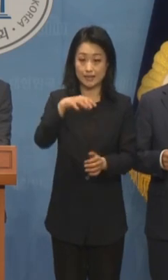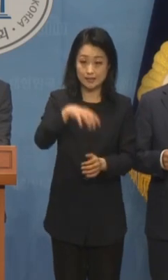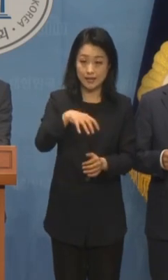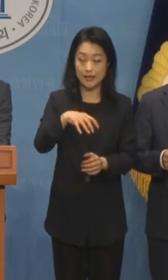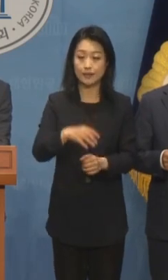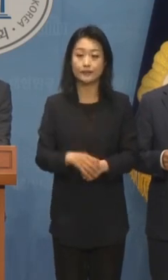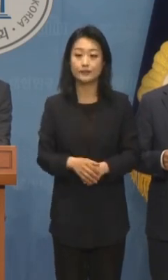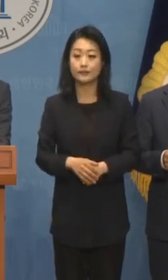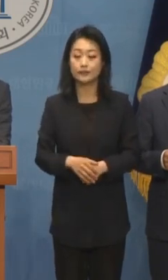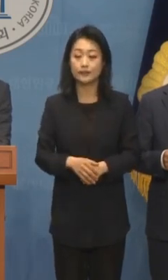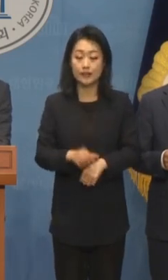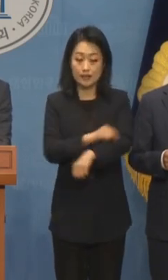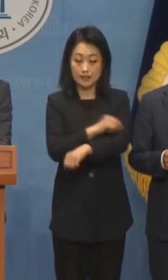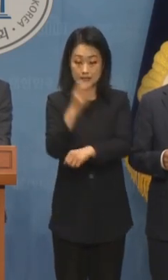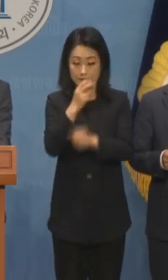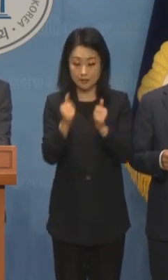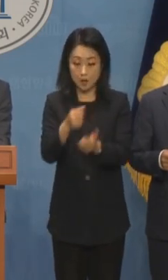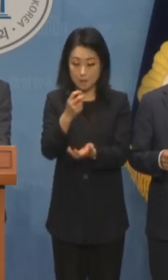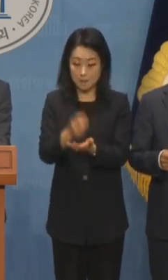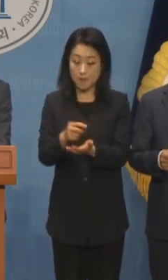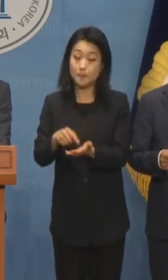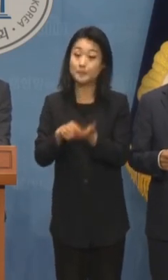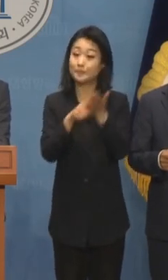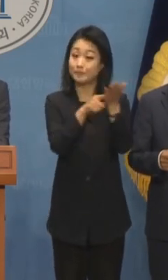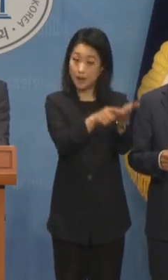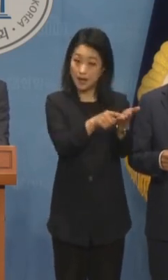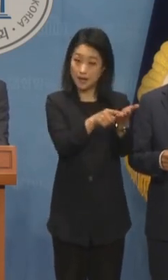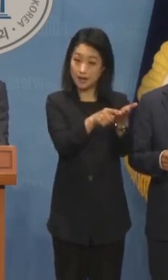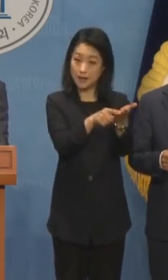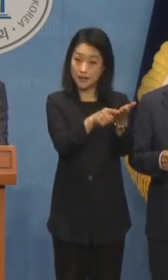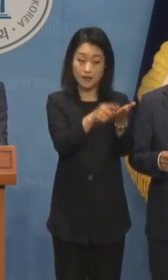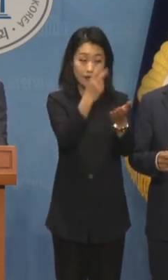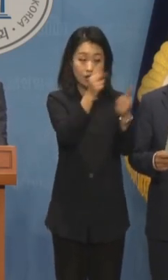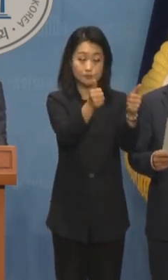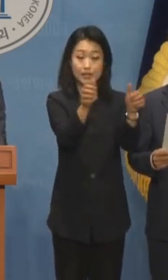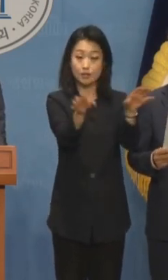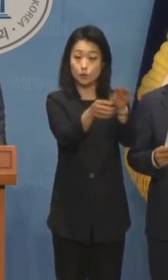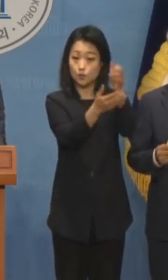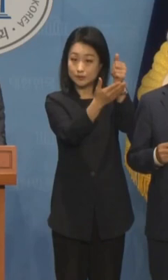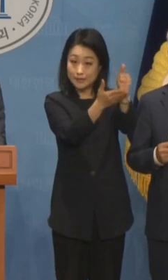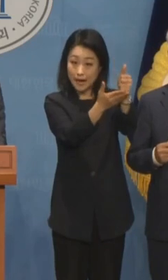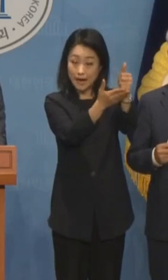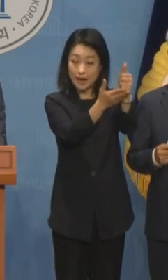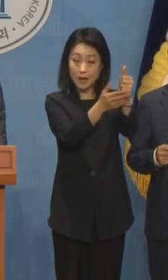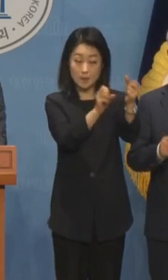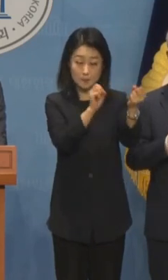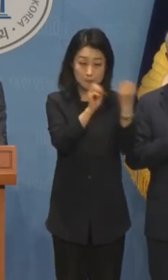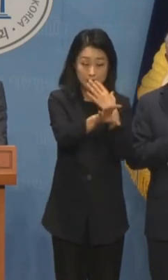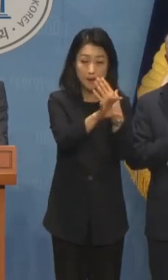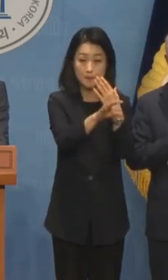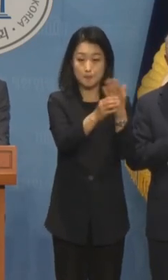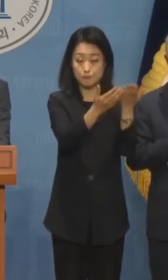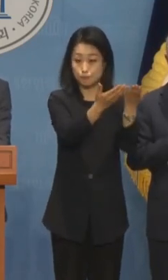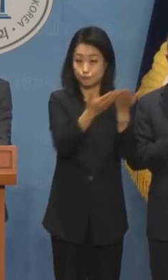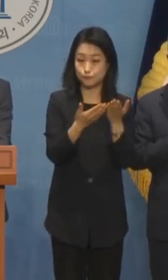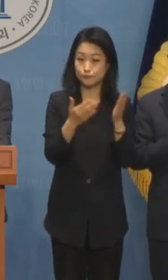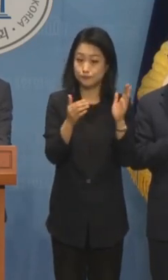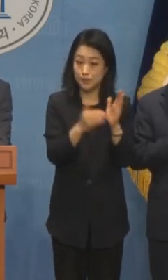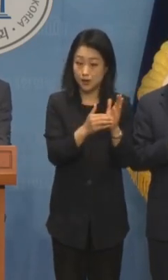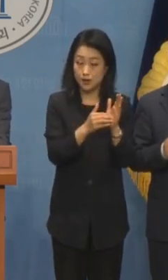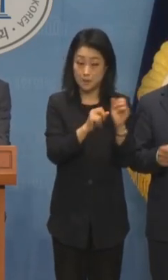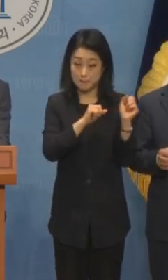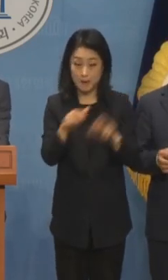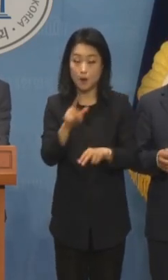조작 특검법을 두고 윤석열 검찰 정권의 검찰총장이 신속하게 반응했습니다.